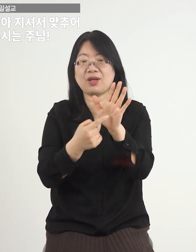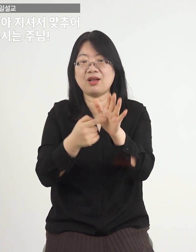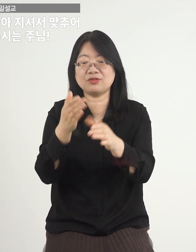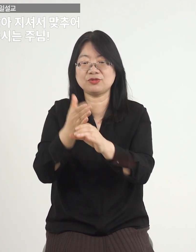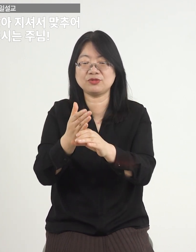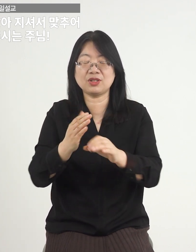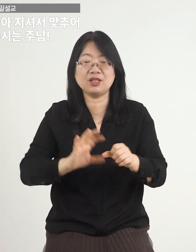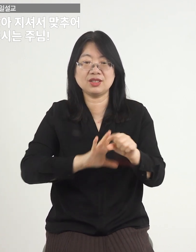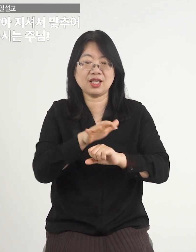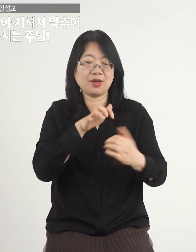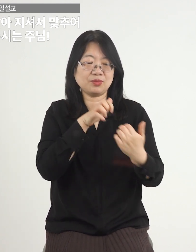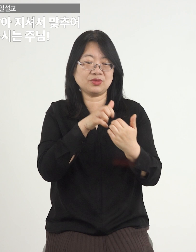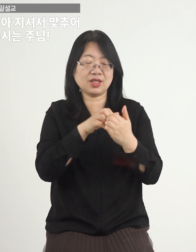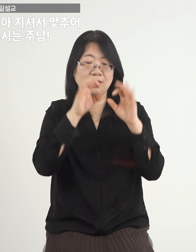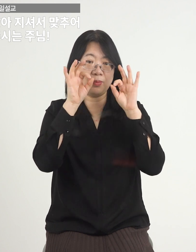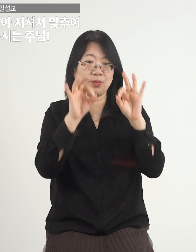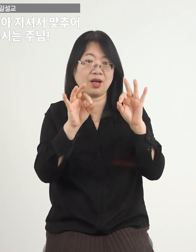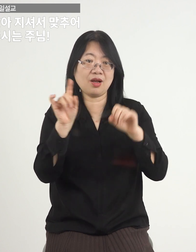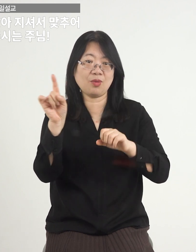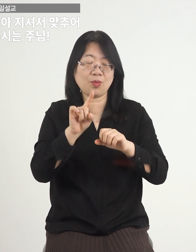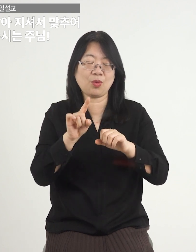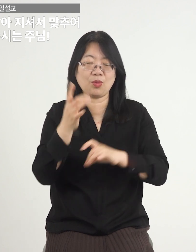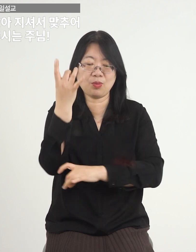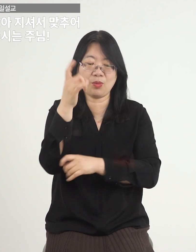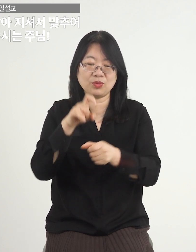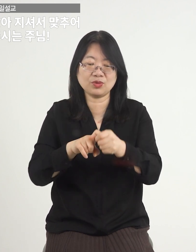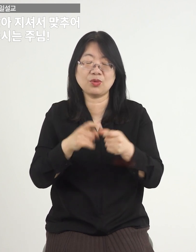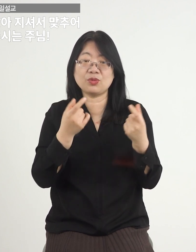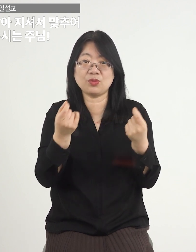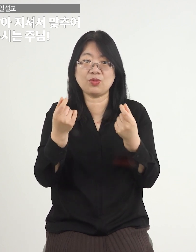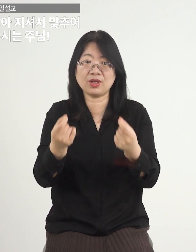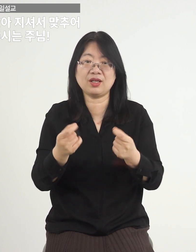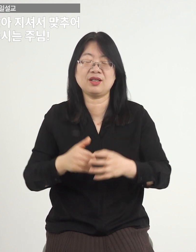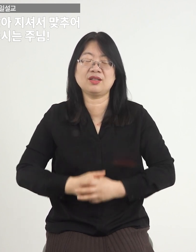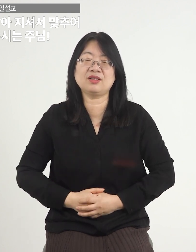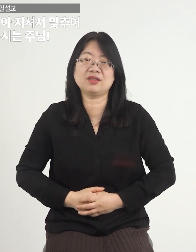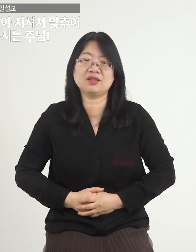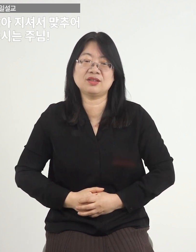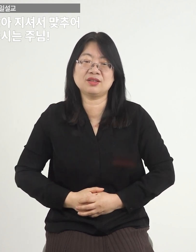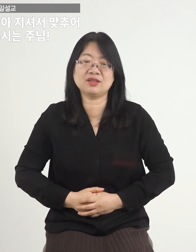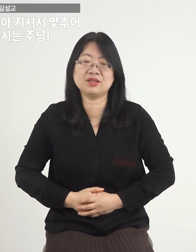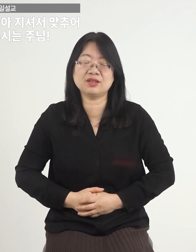지금 세계 분쟁도 사실 본질이 똑같습니다.